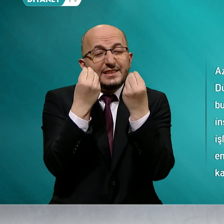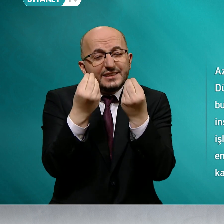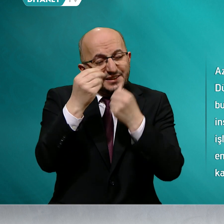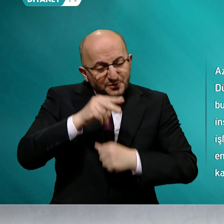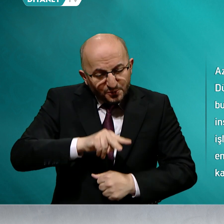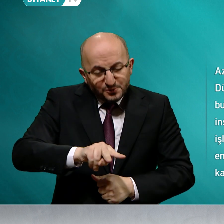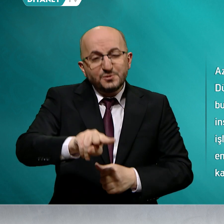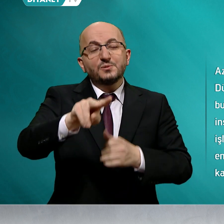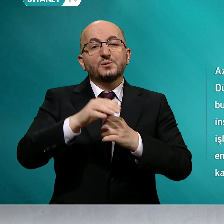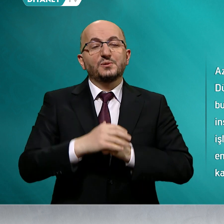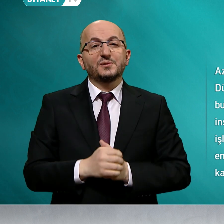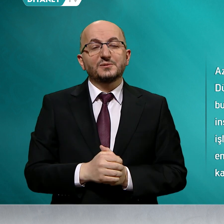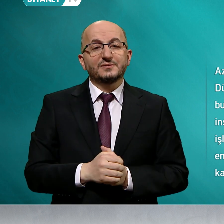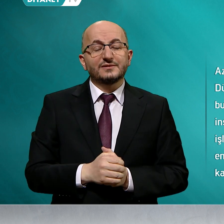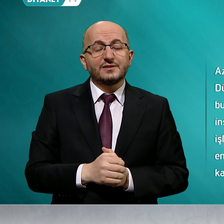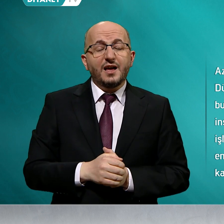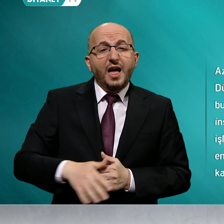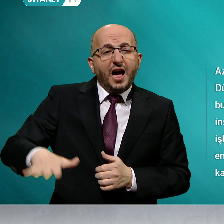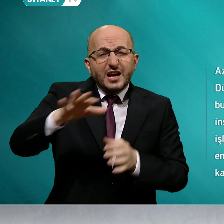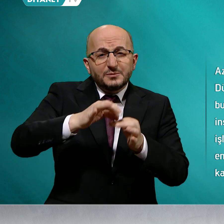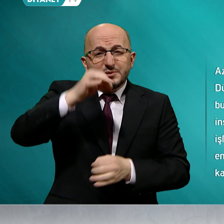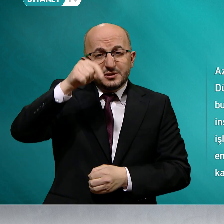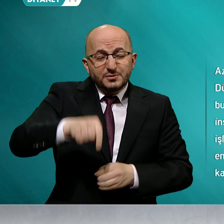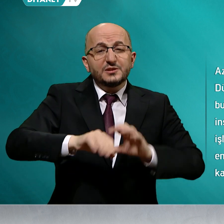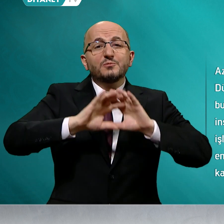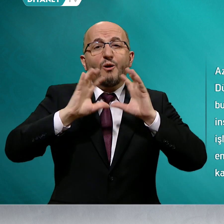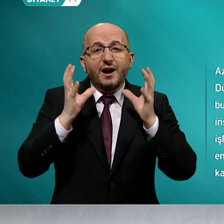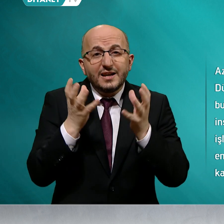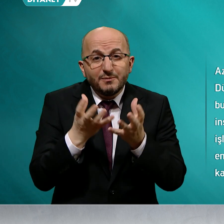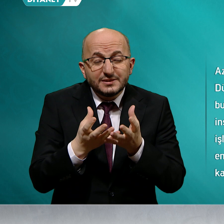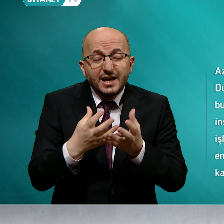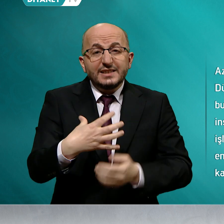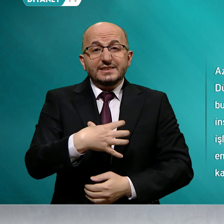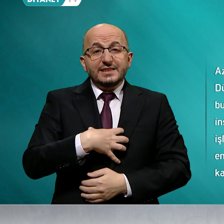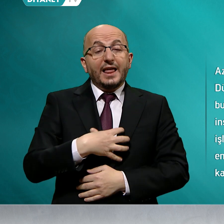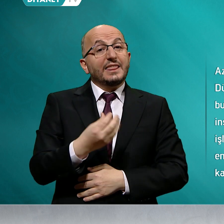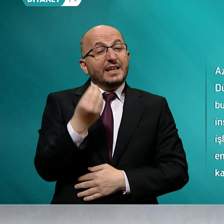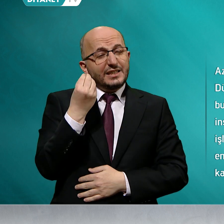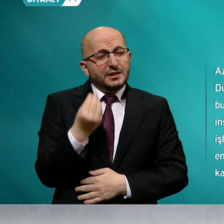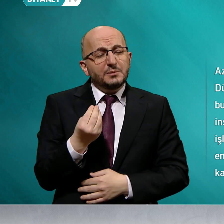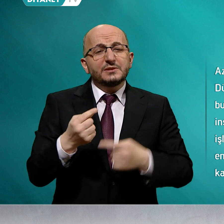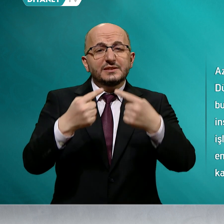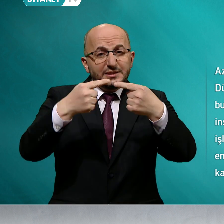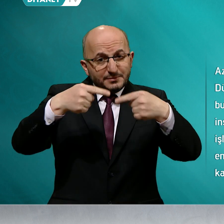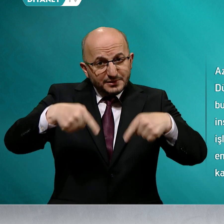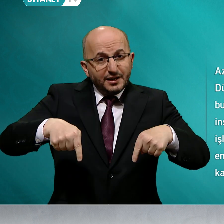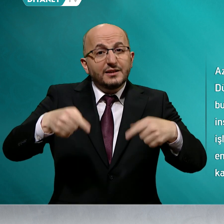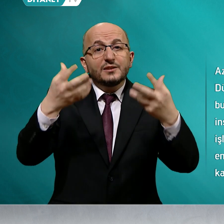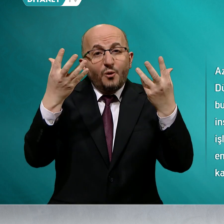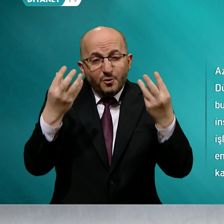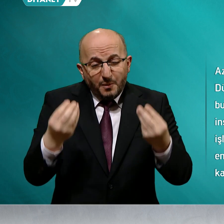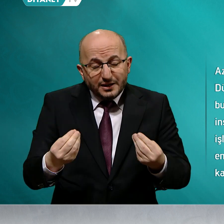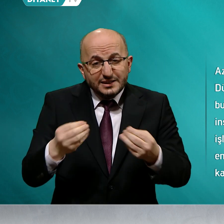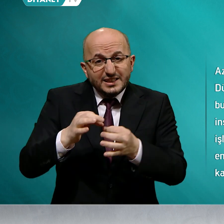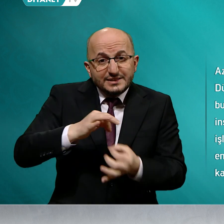bir iyilik yolculuğudur. Her birimiz bu alemde kendi iyiliğimizin imtihanını